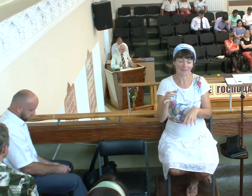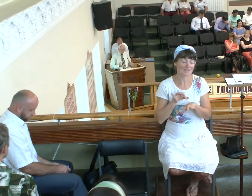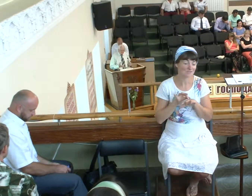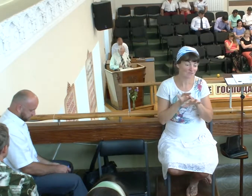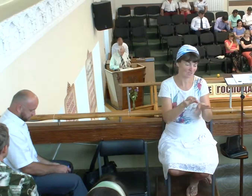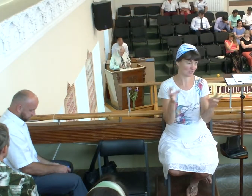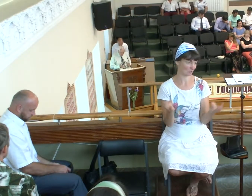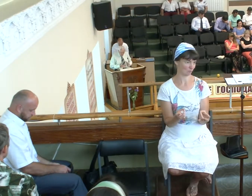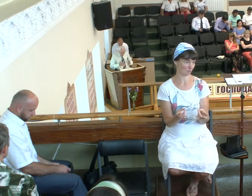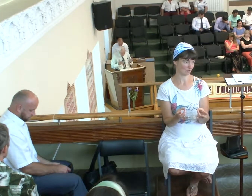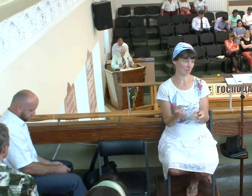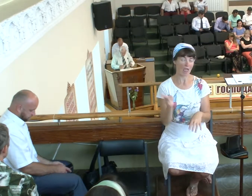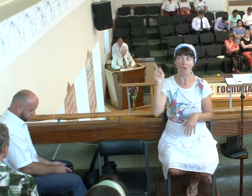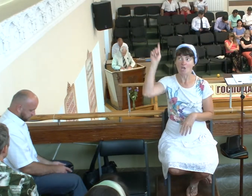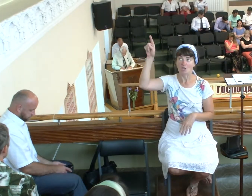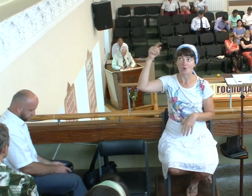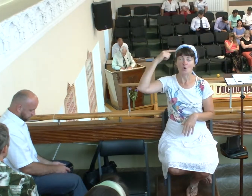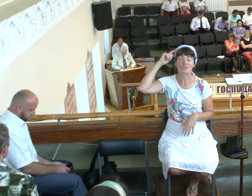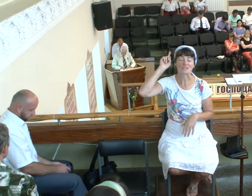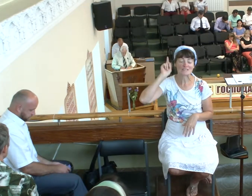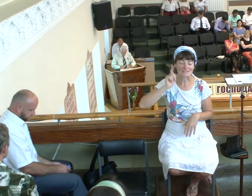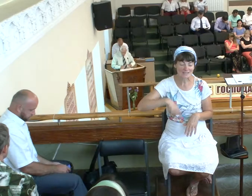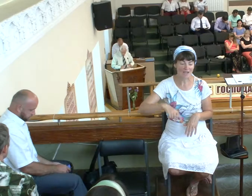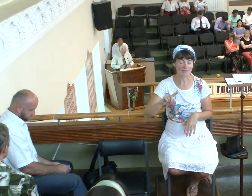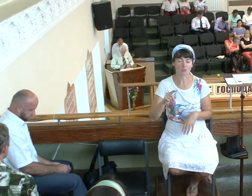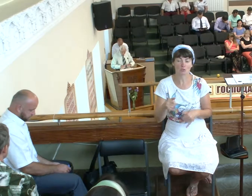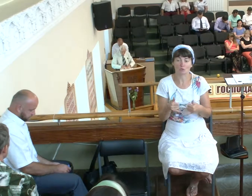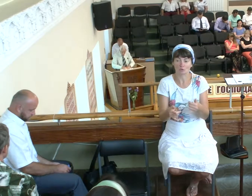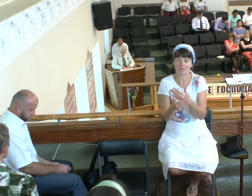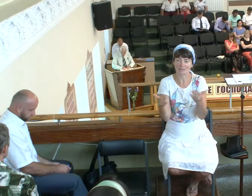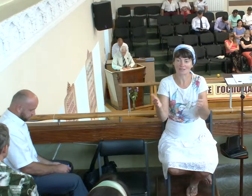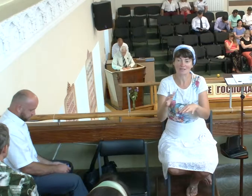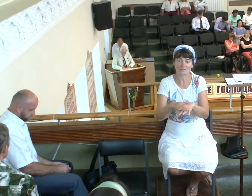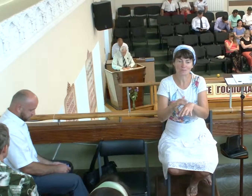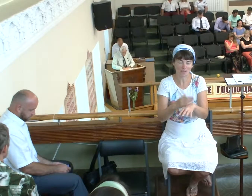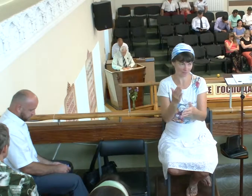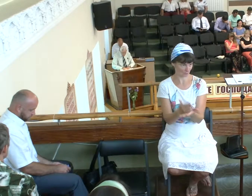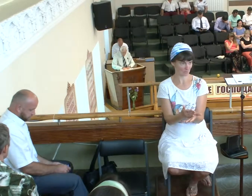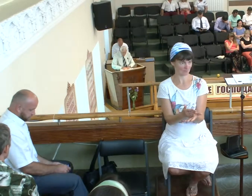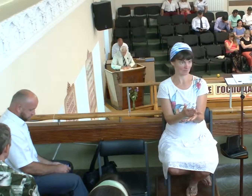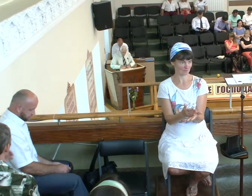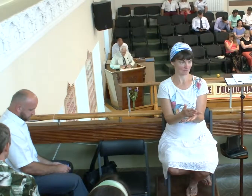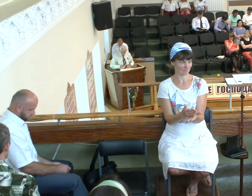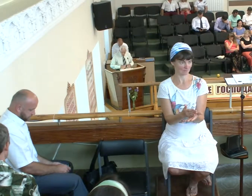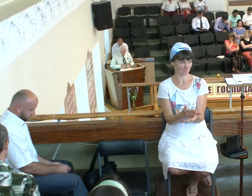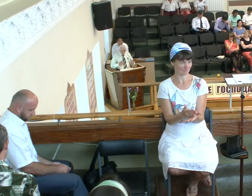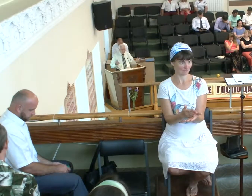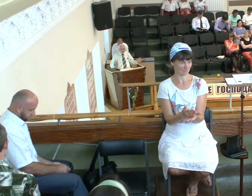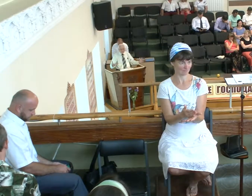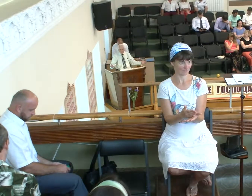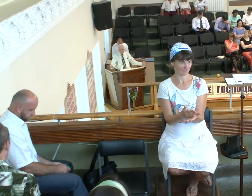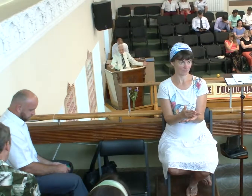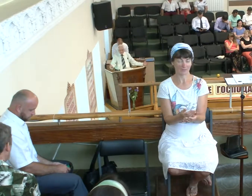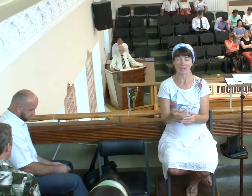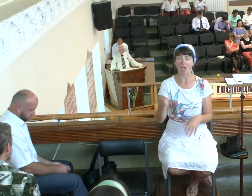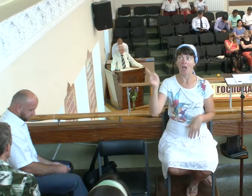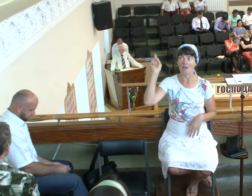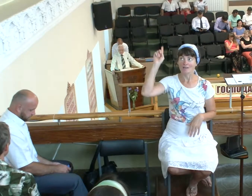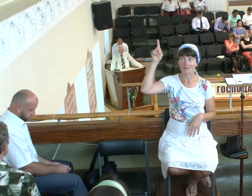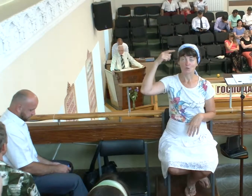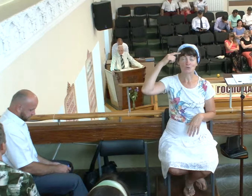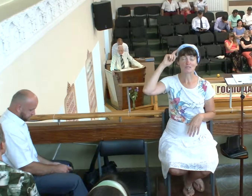будет благо. Он знает, чему нас нужно еще научить на земле. И Он знает,